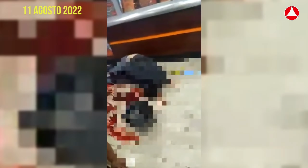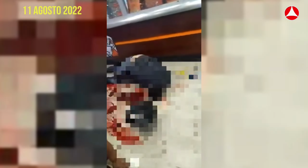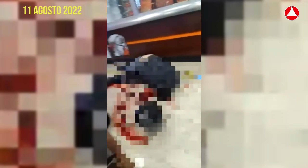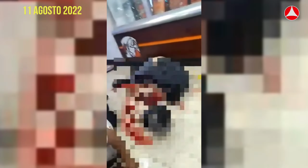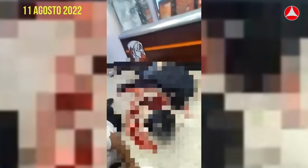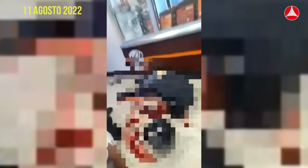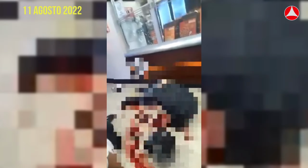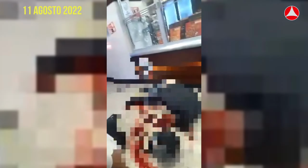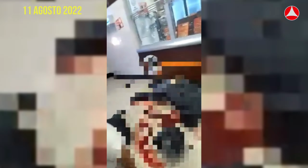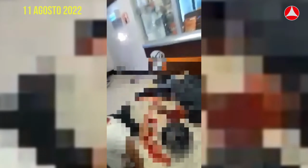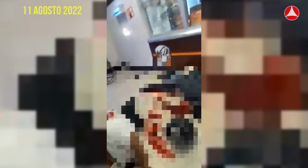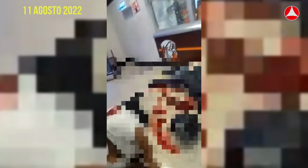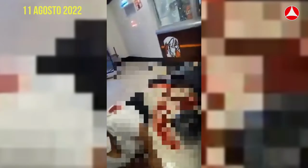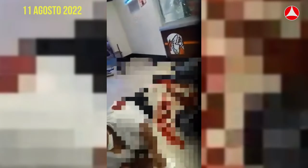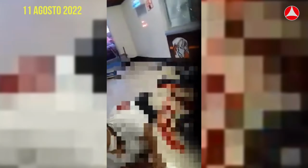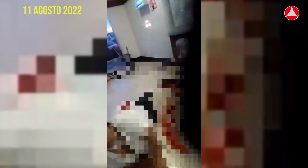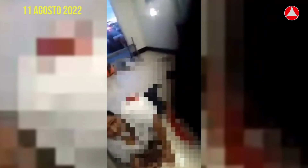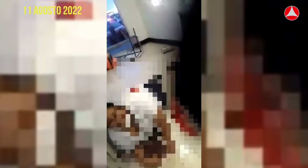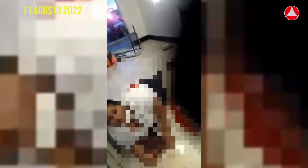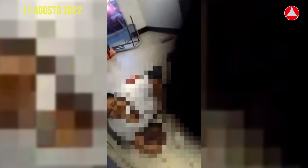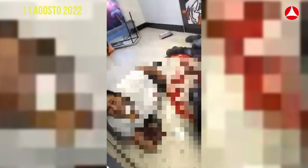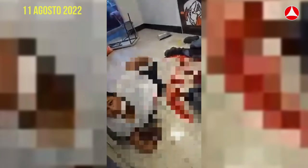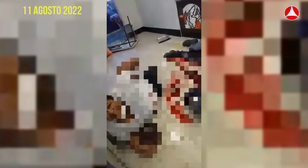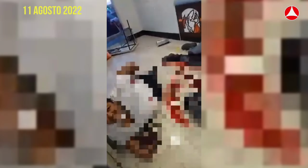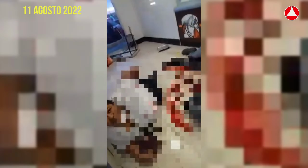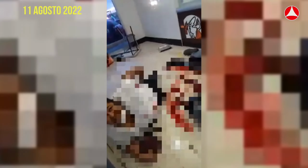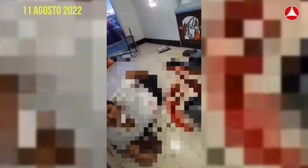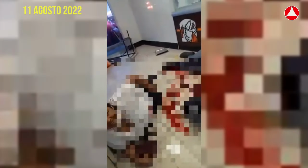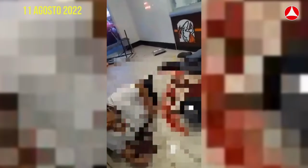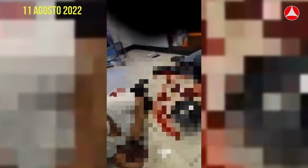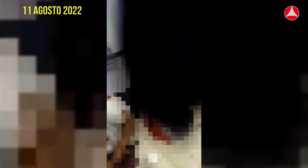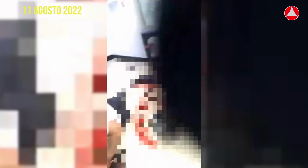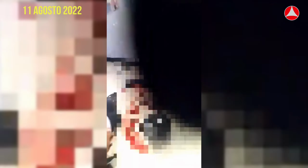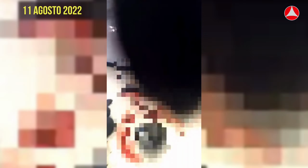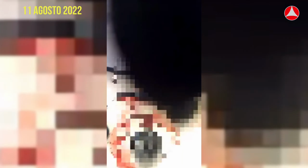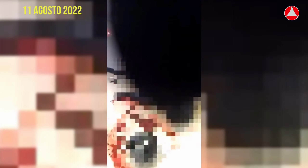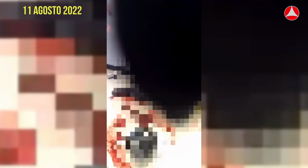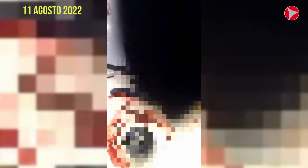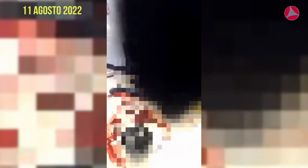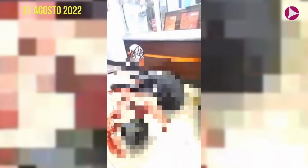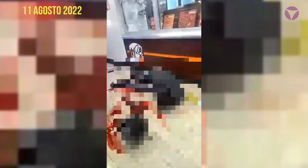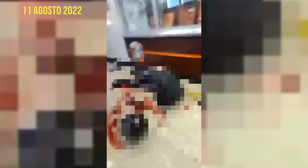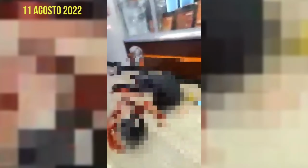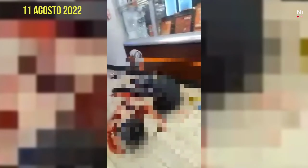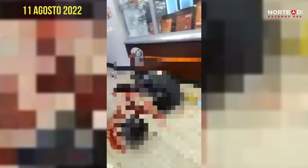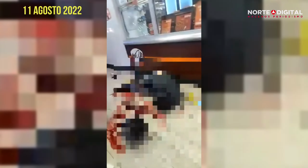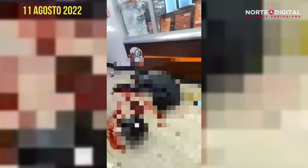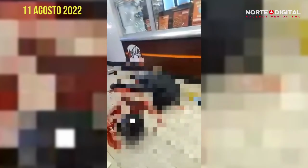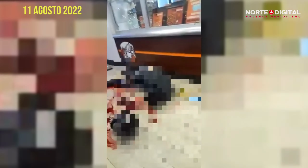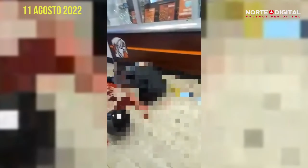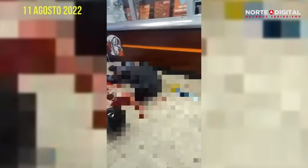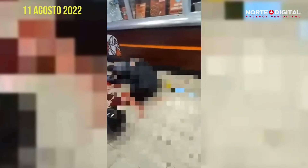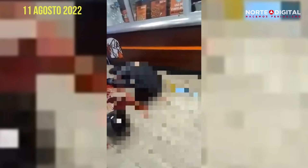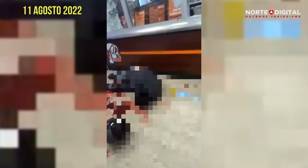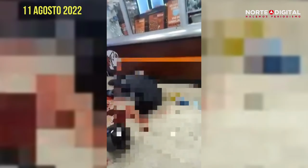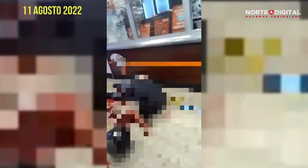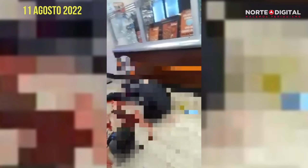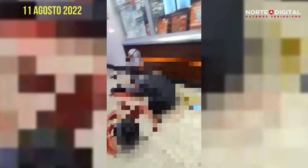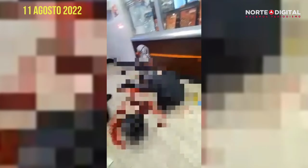Aguanten. Ahí viene la ambulancia. ¿Dónde te pegaron? Ok. A ti nada más en la pierna,